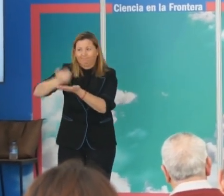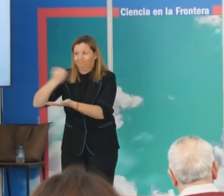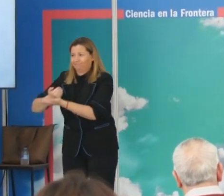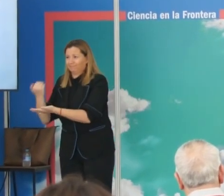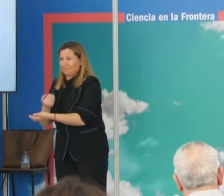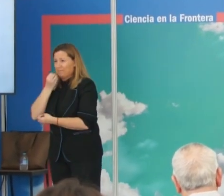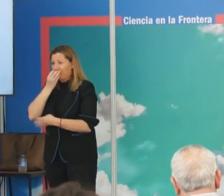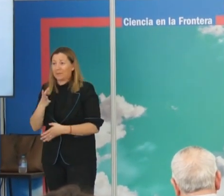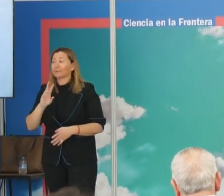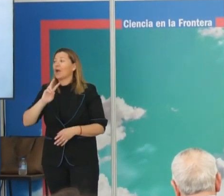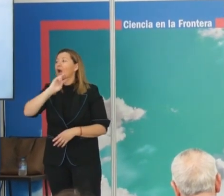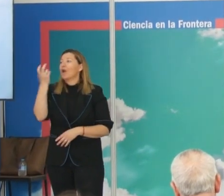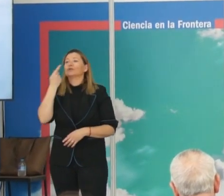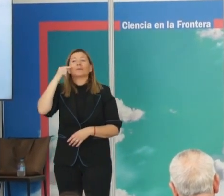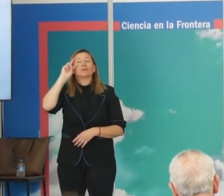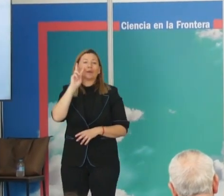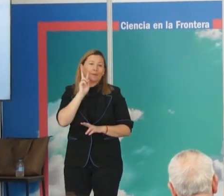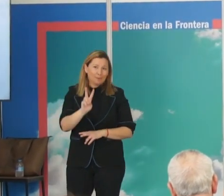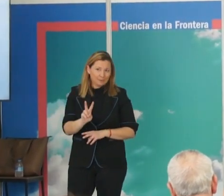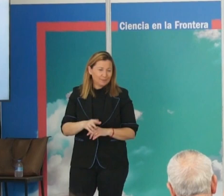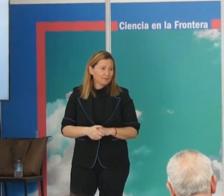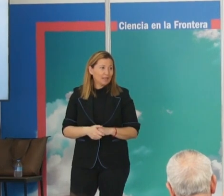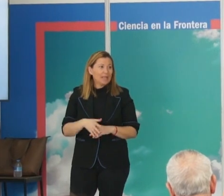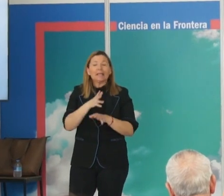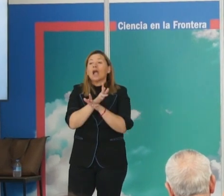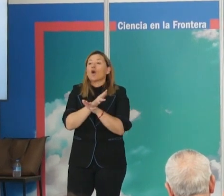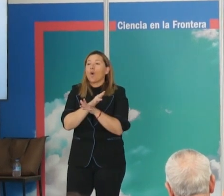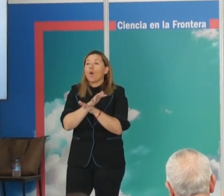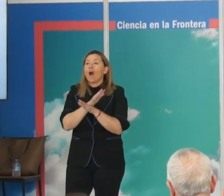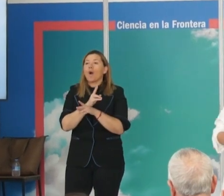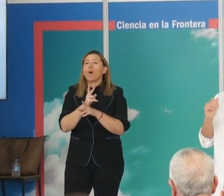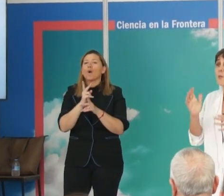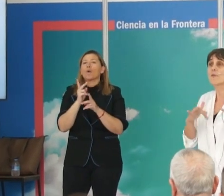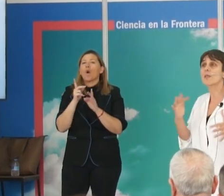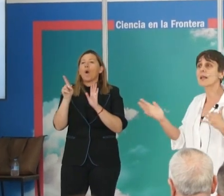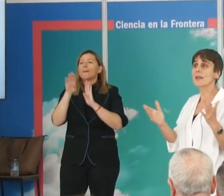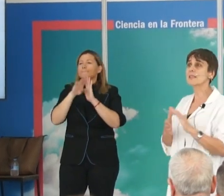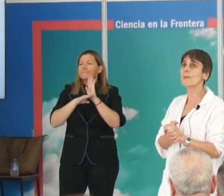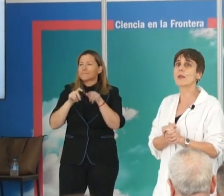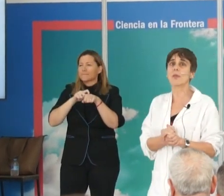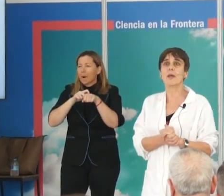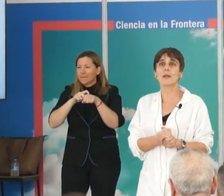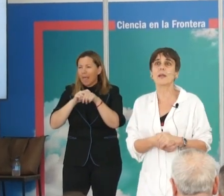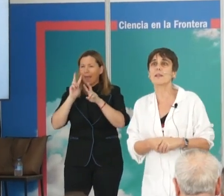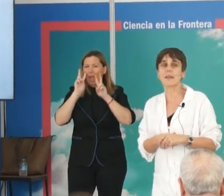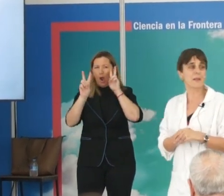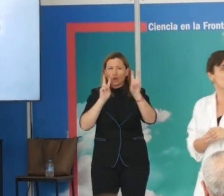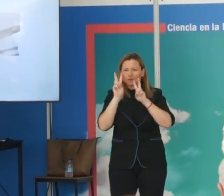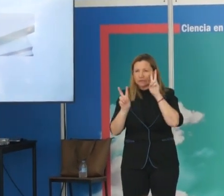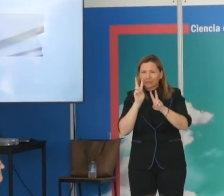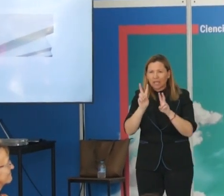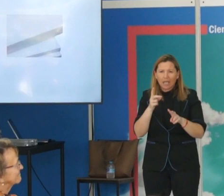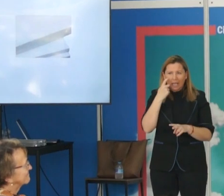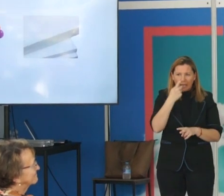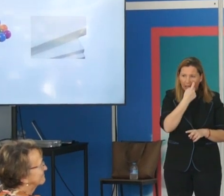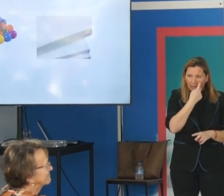los demás lo habéis visto, ¿vale? Entonces, estamos viendo que jugando con propiedades ópticas es muy fácil hacer desaparecer, deshacer. No